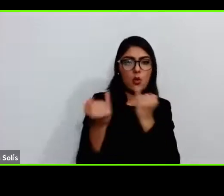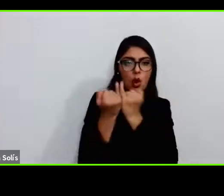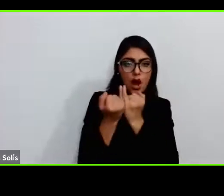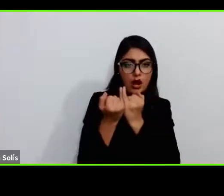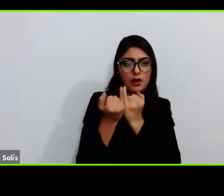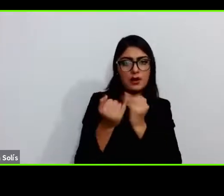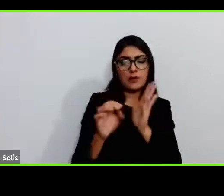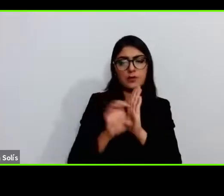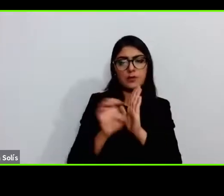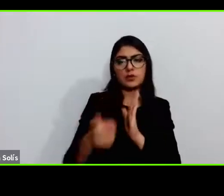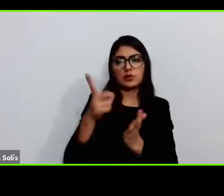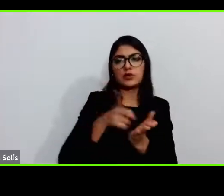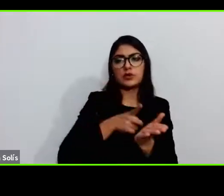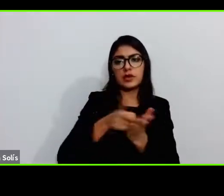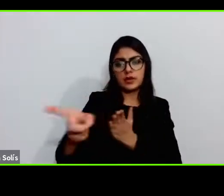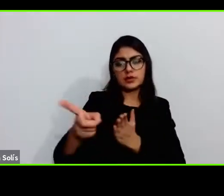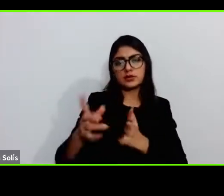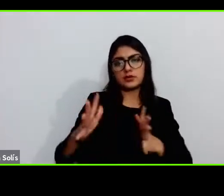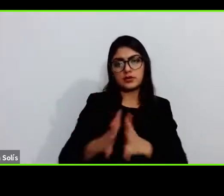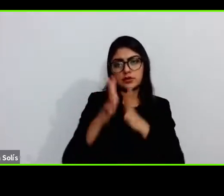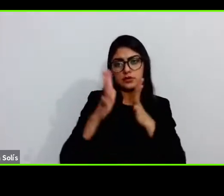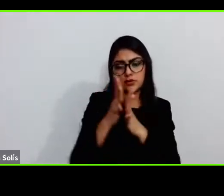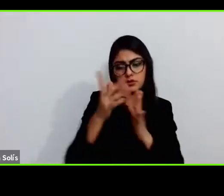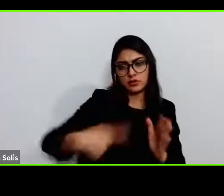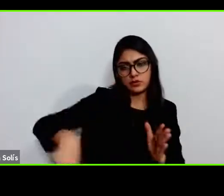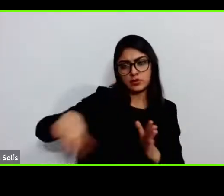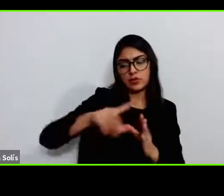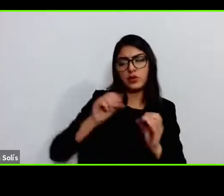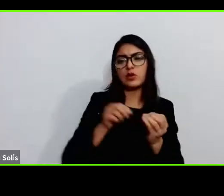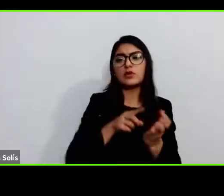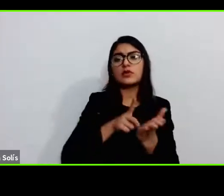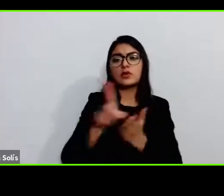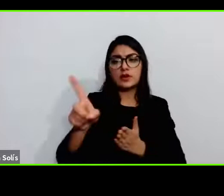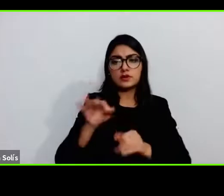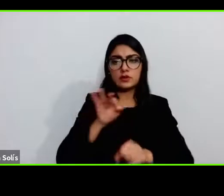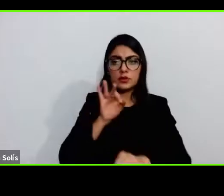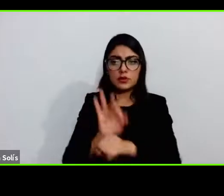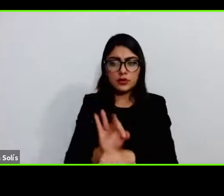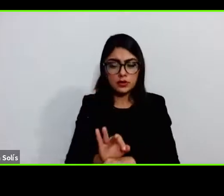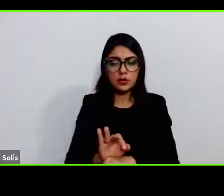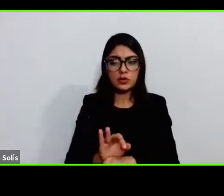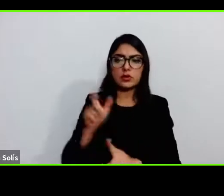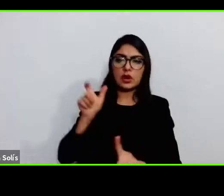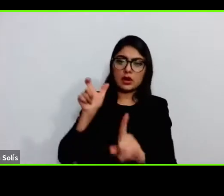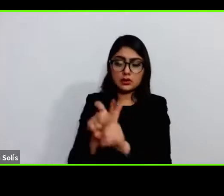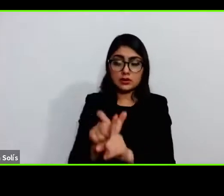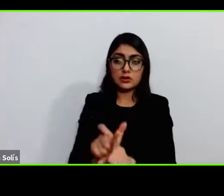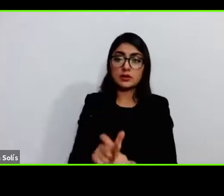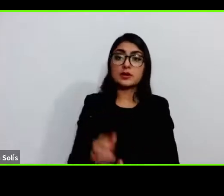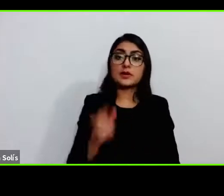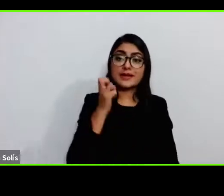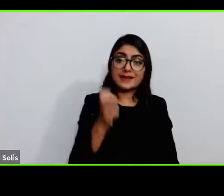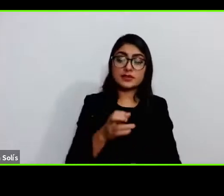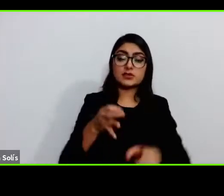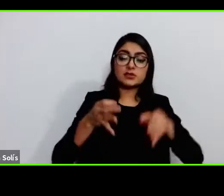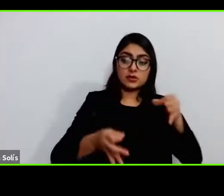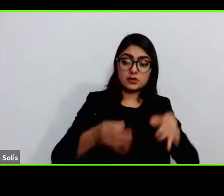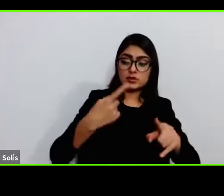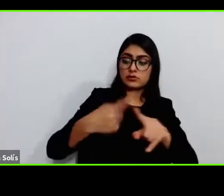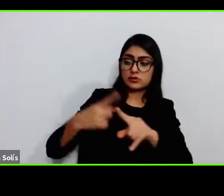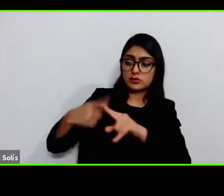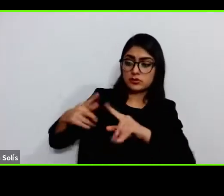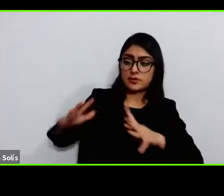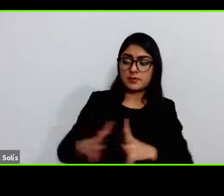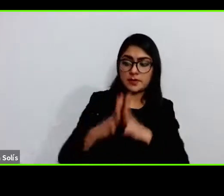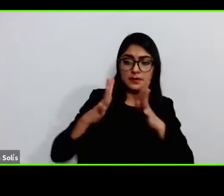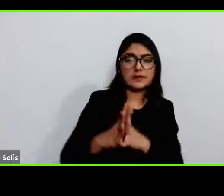derecho democrático, un derecho protector, ¿no? Un derecho progresista o garantista. Y en esa medida la participación de distintas cortes puede ser útil o